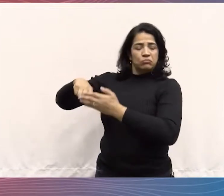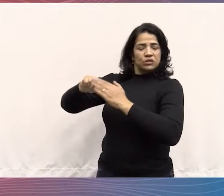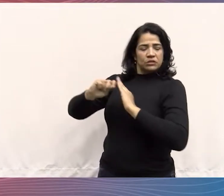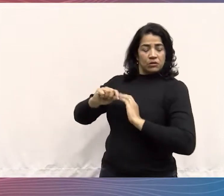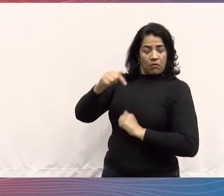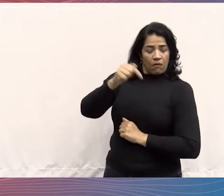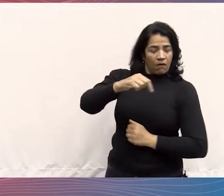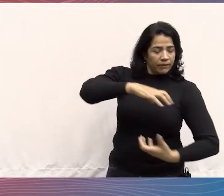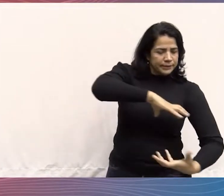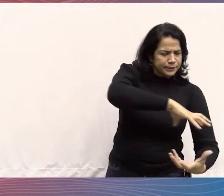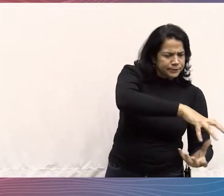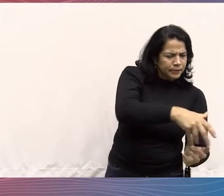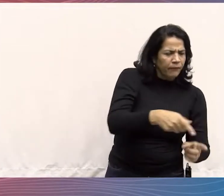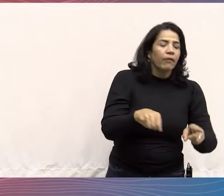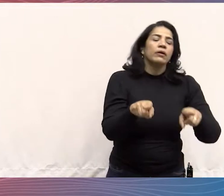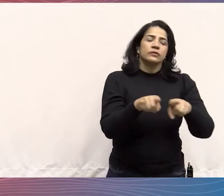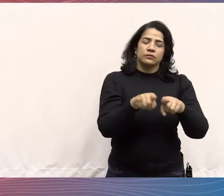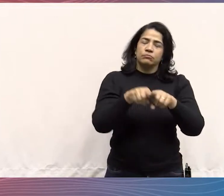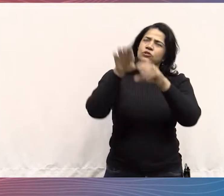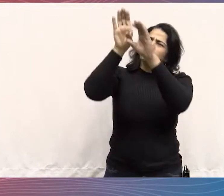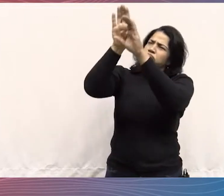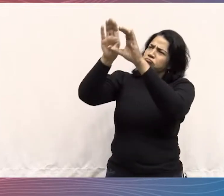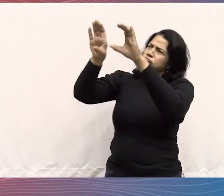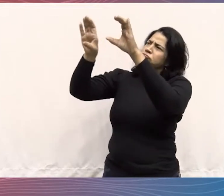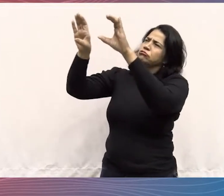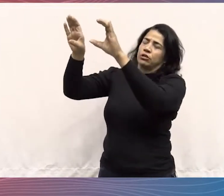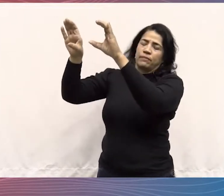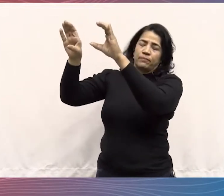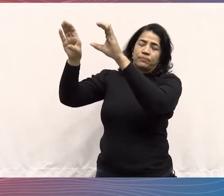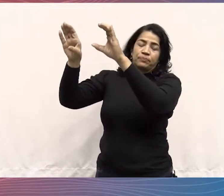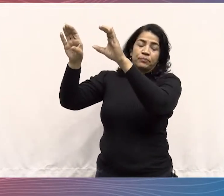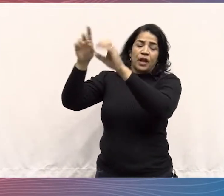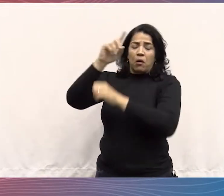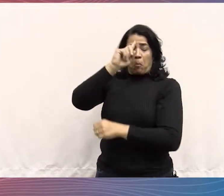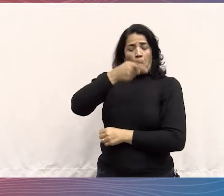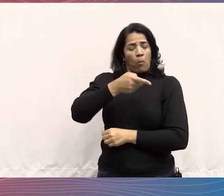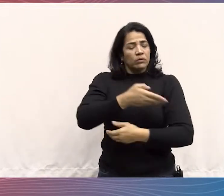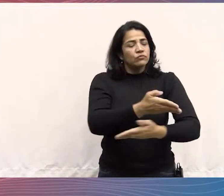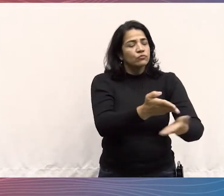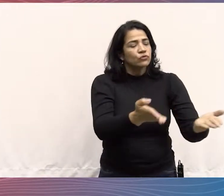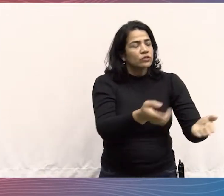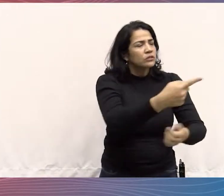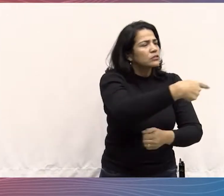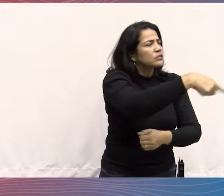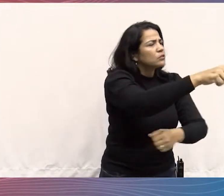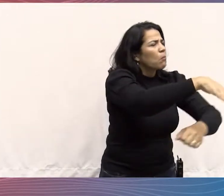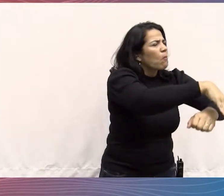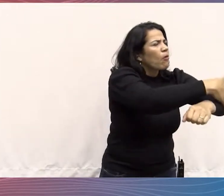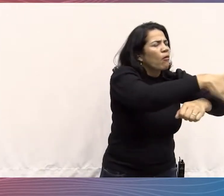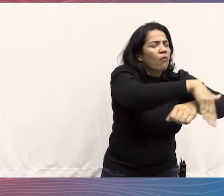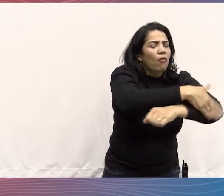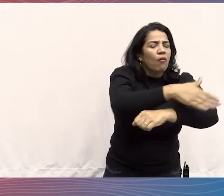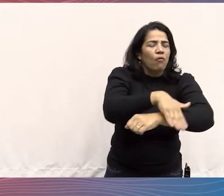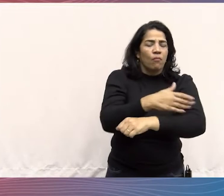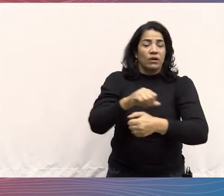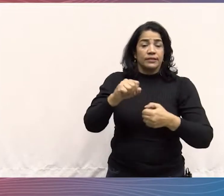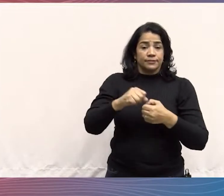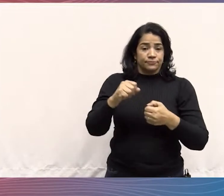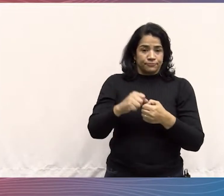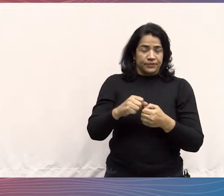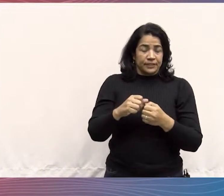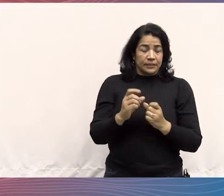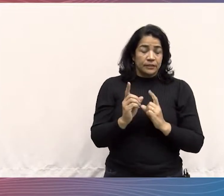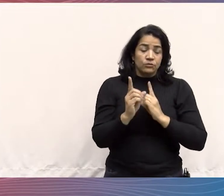Ide, portanto, fazei discípulos de todas as nações, batizando-os em nome do Pai e